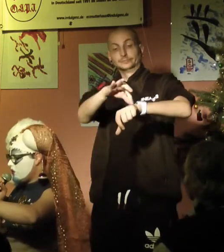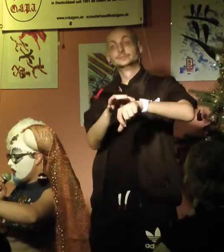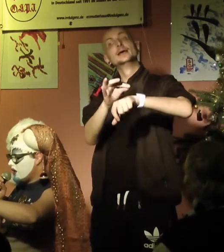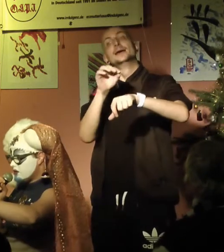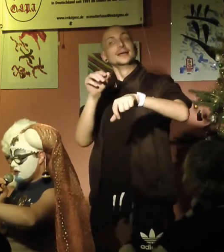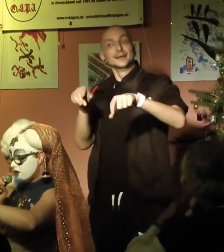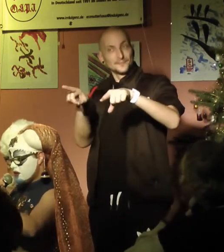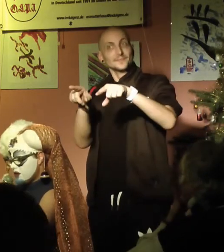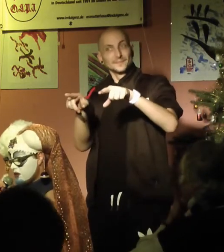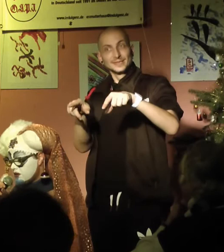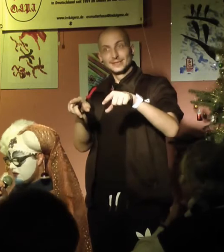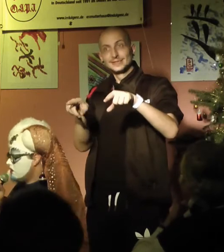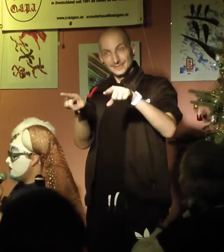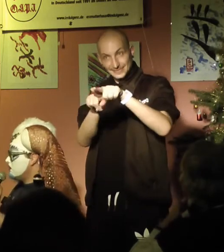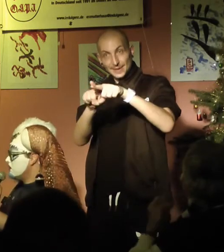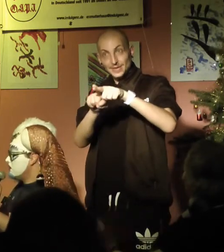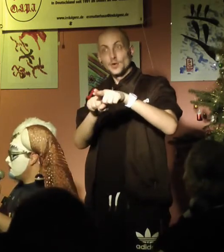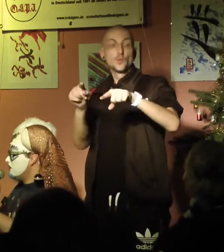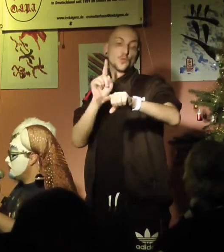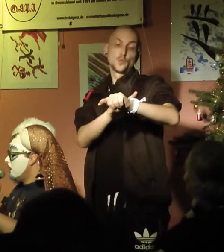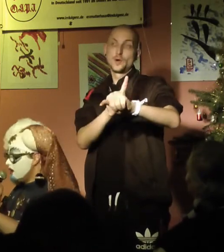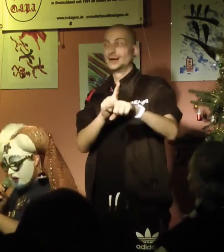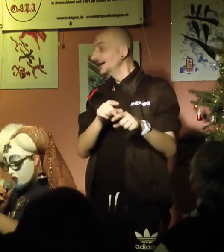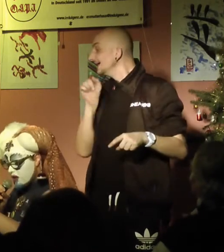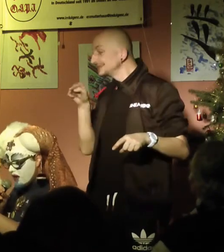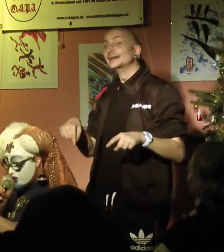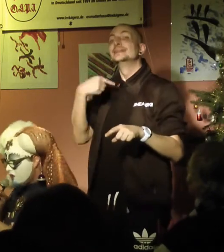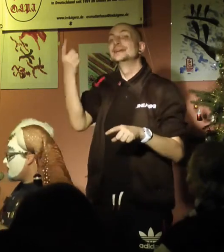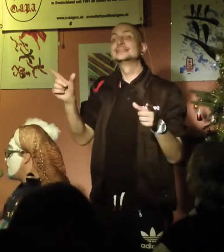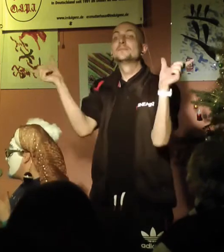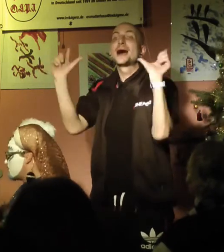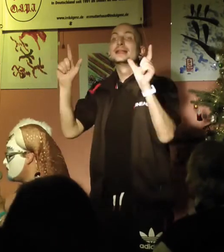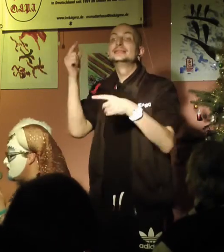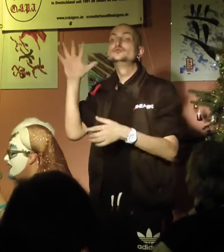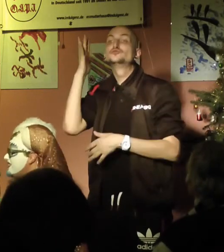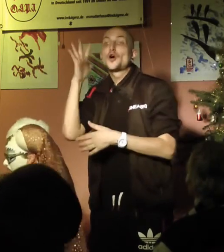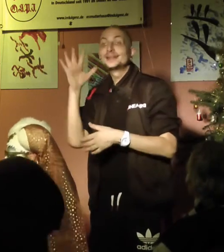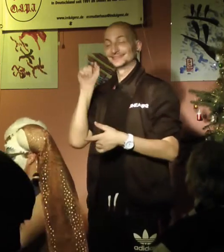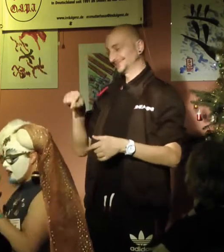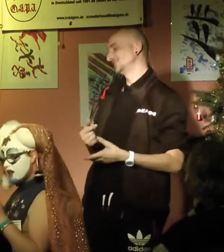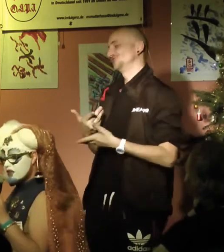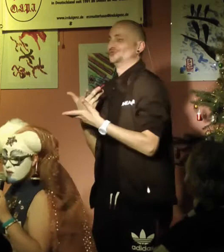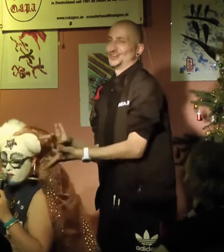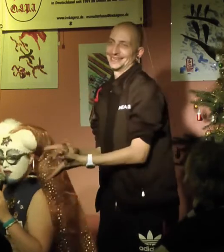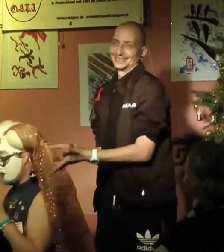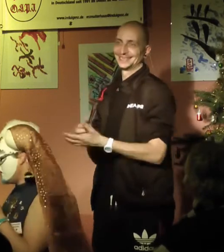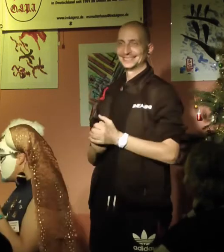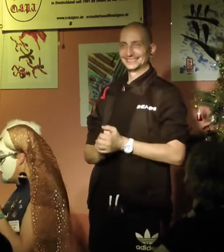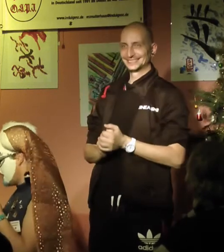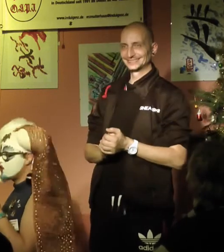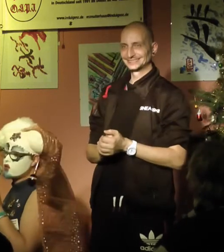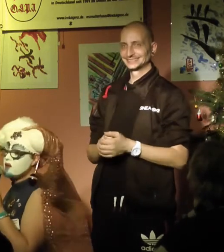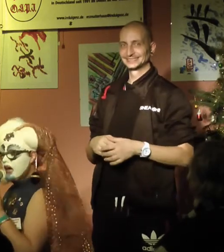Uhr sozusagen. Dann schenke ich dir das gleich für deine Links und das nicht. Na wunderbar, da habe ich jetzt Gummiband. Genau, da habe ich halt beim nächsten